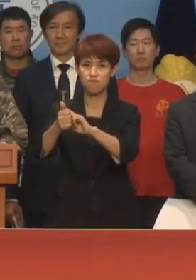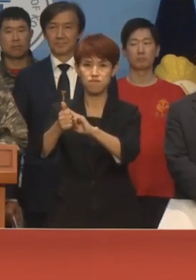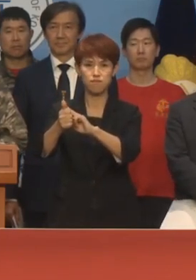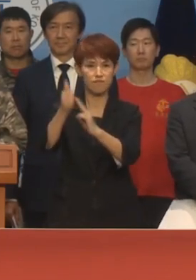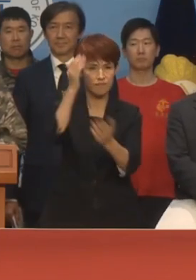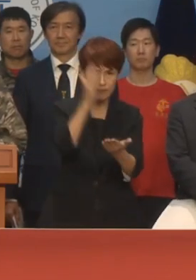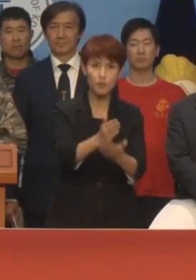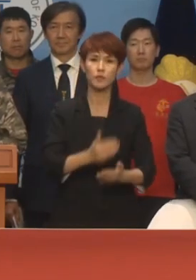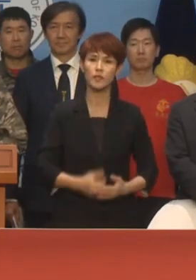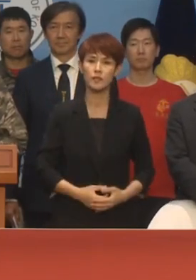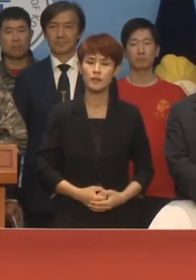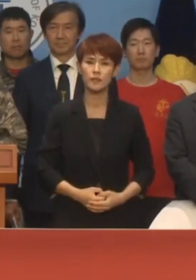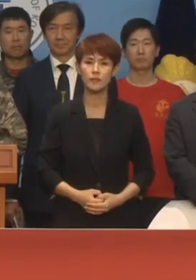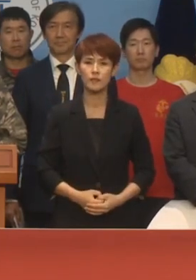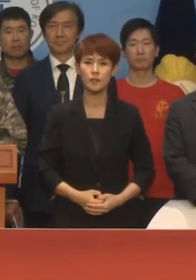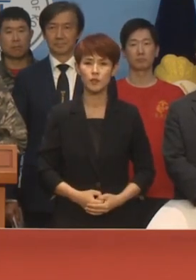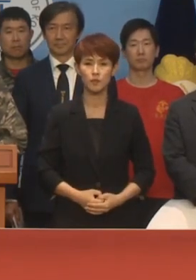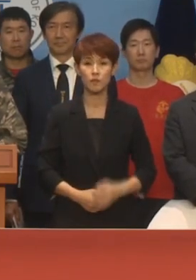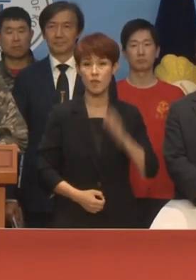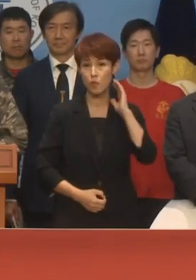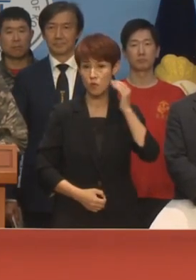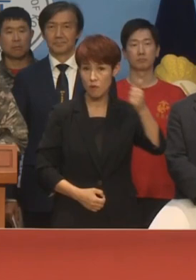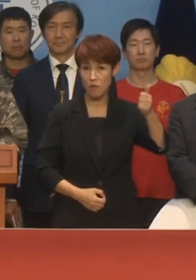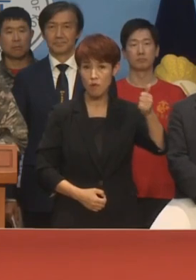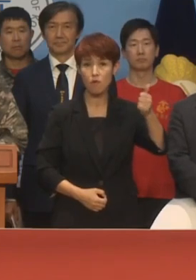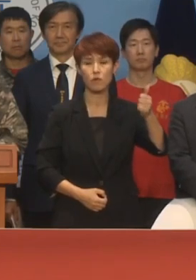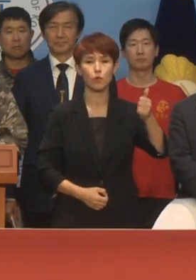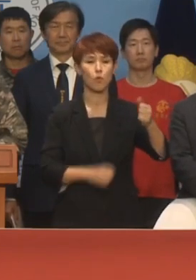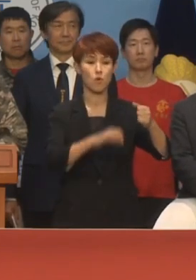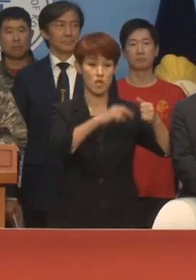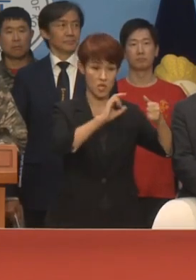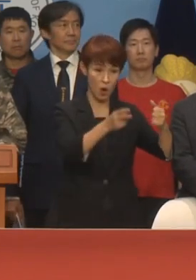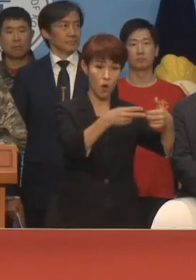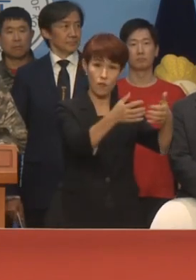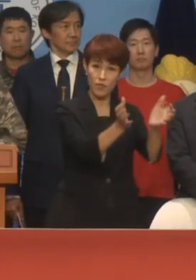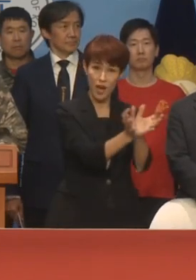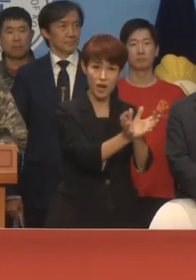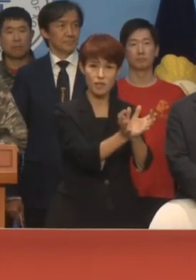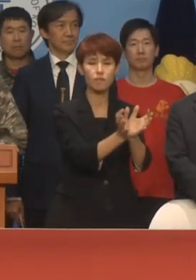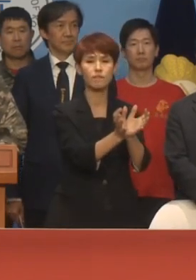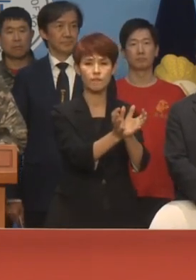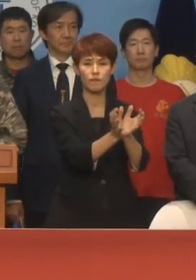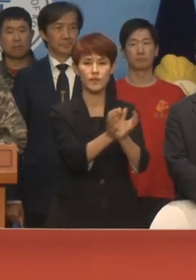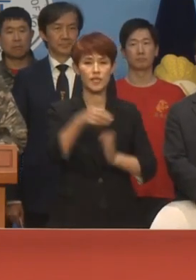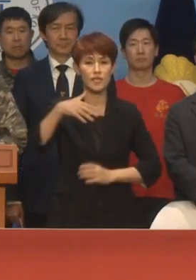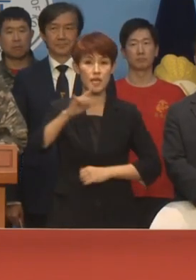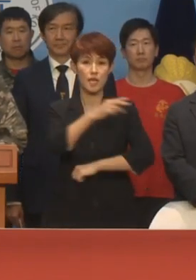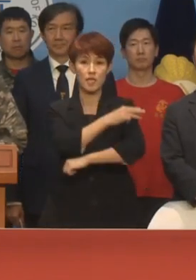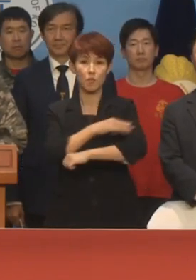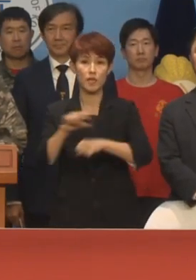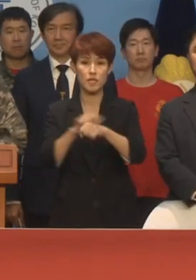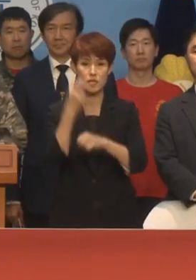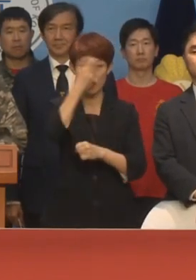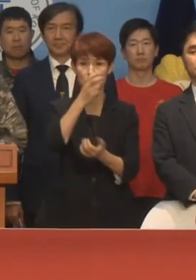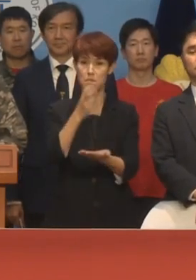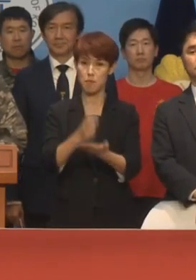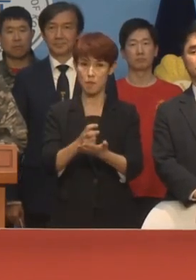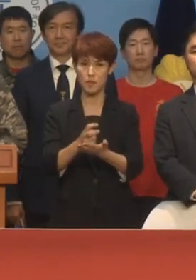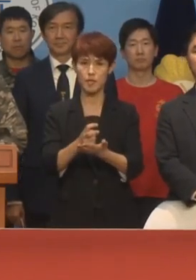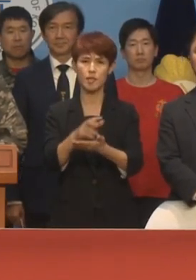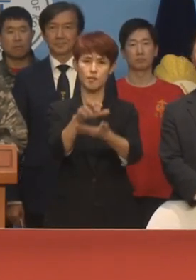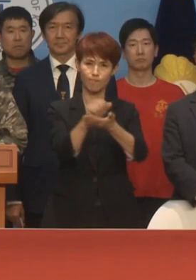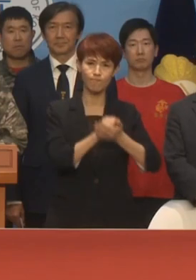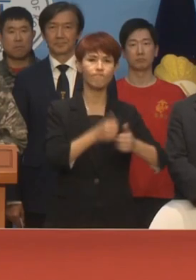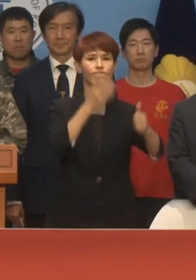계속하지 마시기 바랍니다. 대통령과 정부 여당은 군말 없이 최상병 특검법을